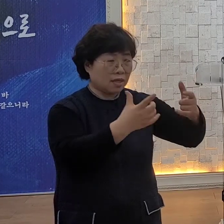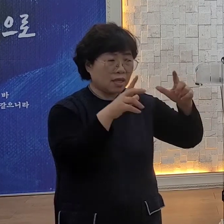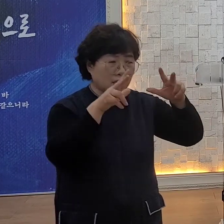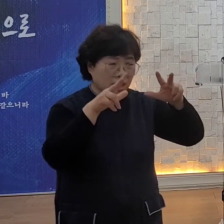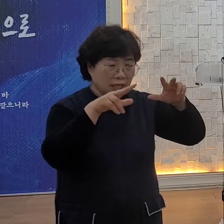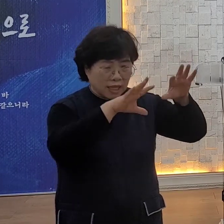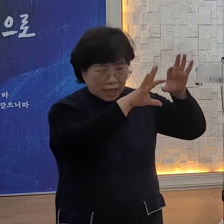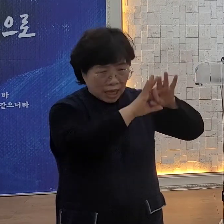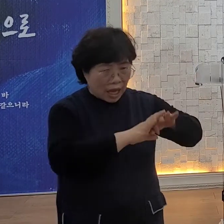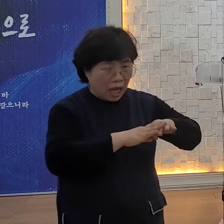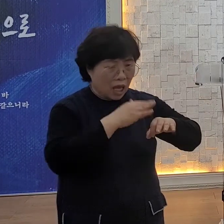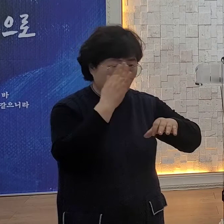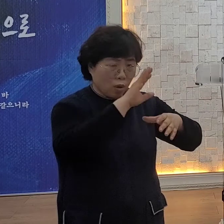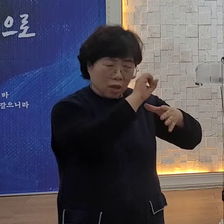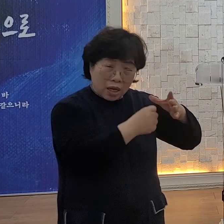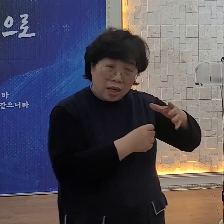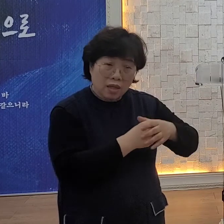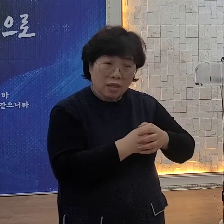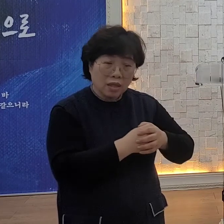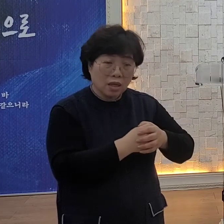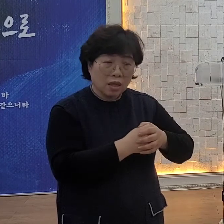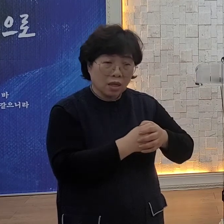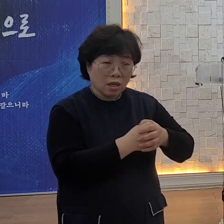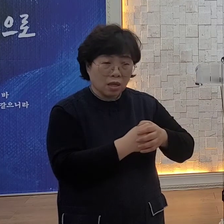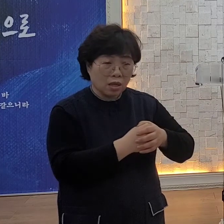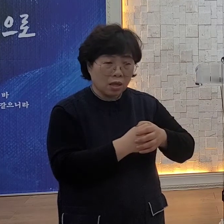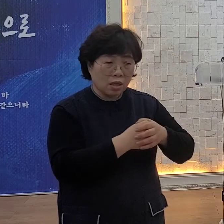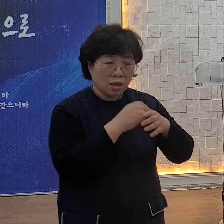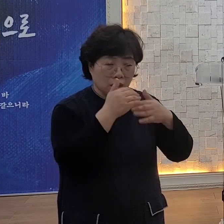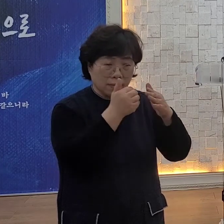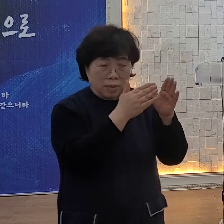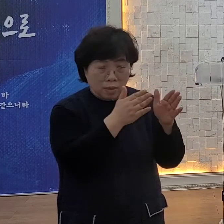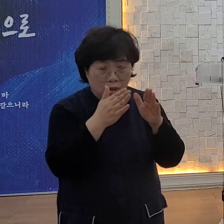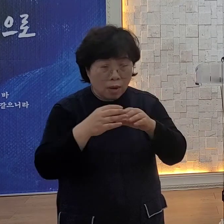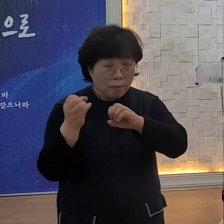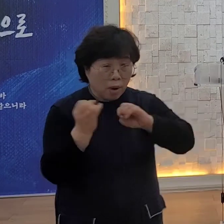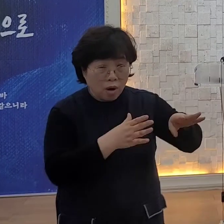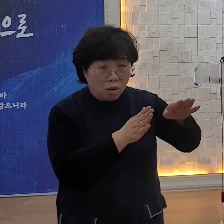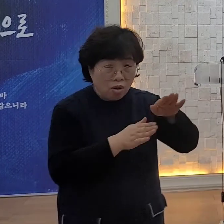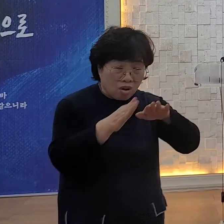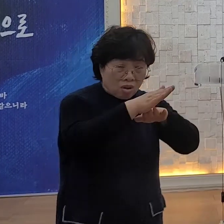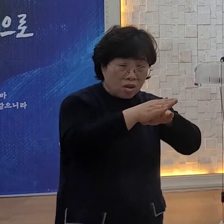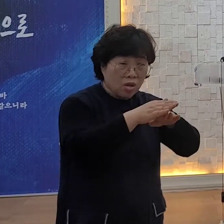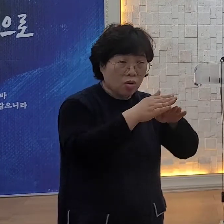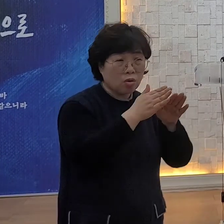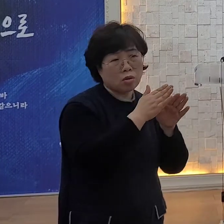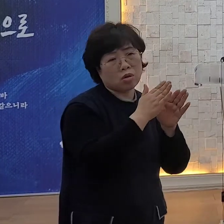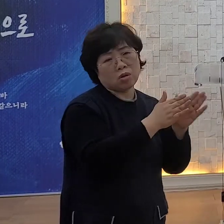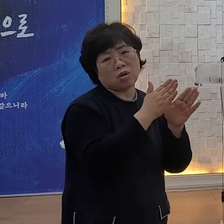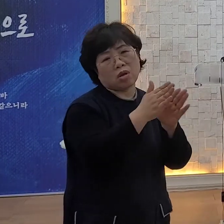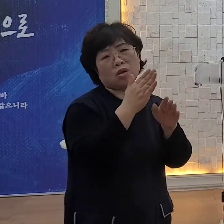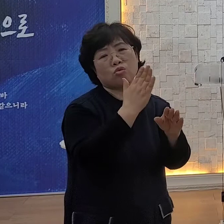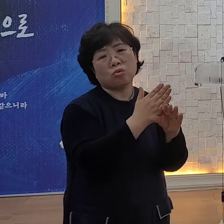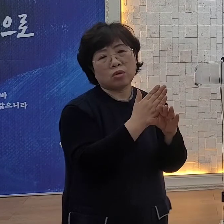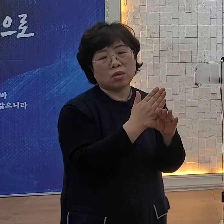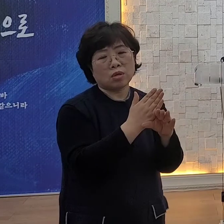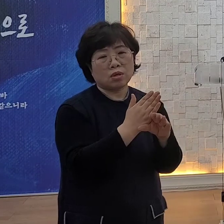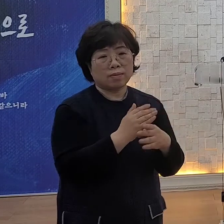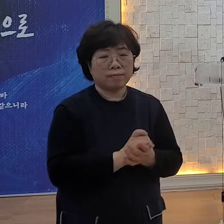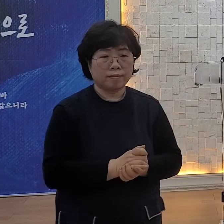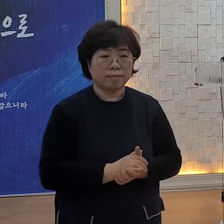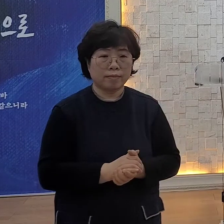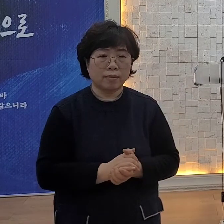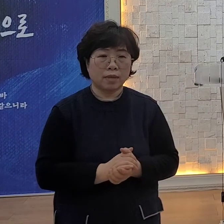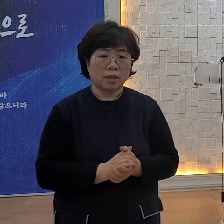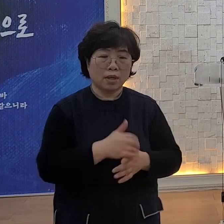타락해서 이제는 순리를 버리고 영리로 나아가고 있잖아요. 이거 돌이킬 수가 없습니다. 이 마지막에 심판을 향해 나아가는 세대를